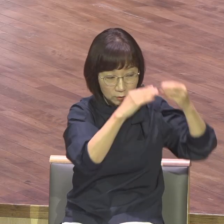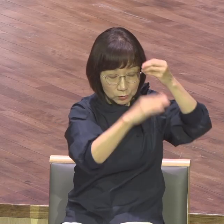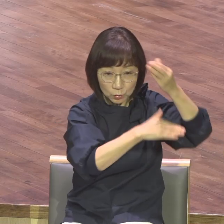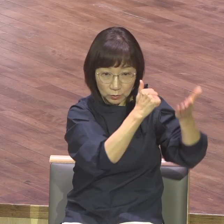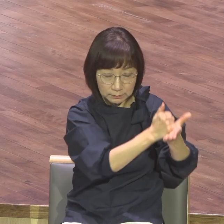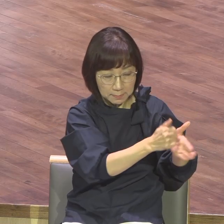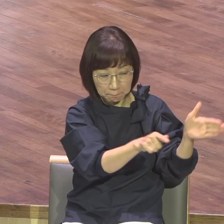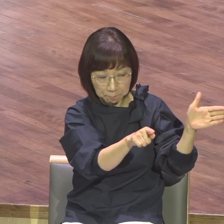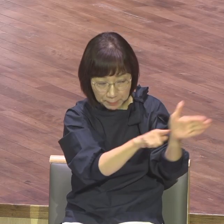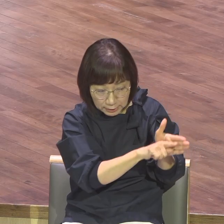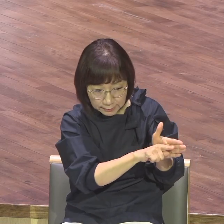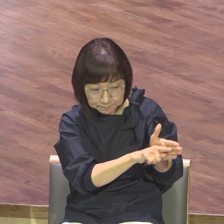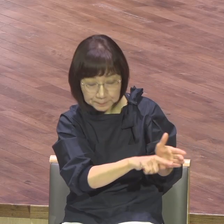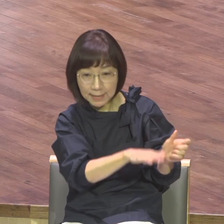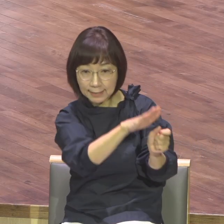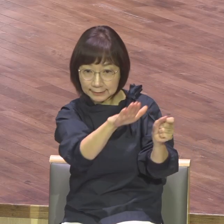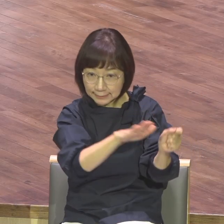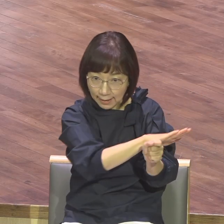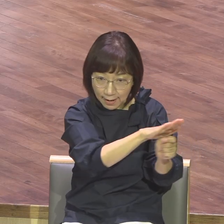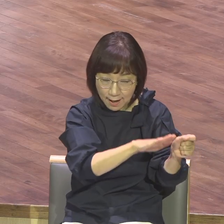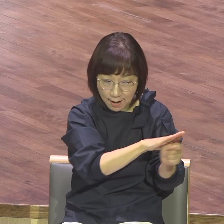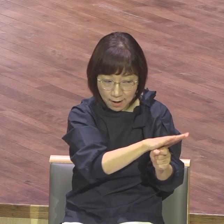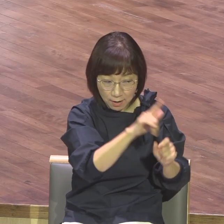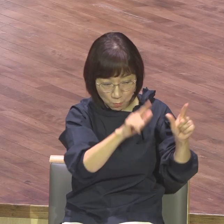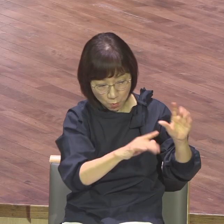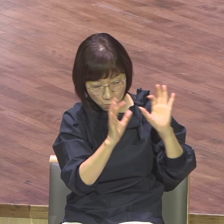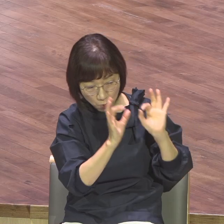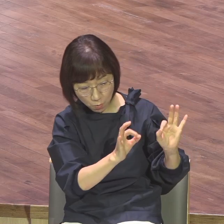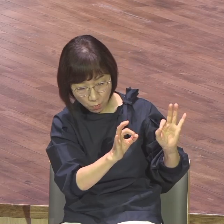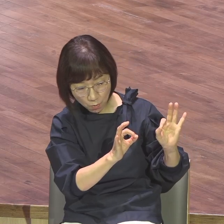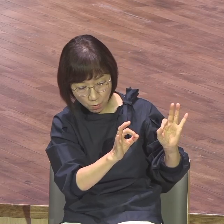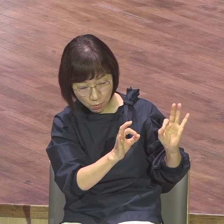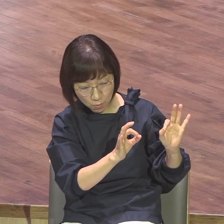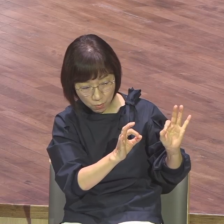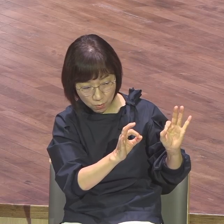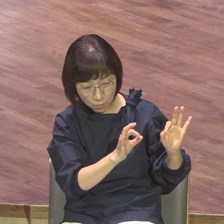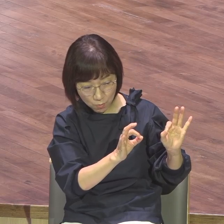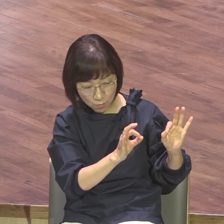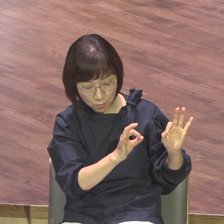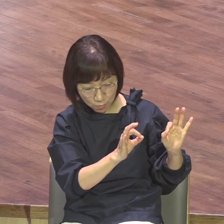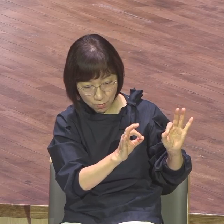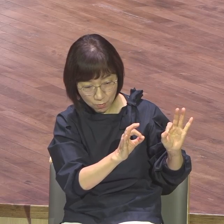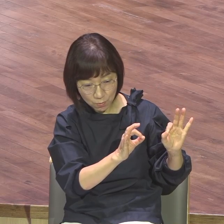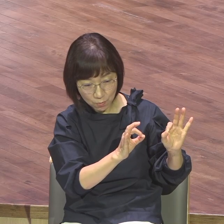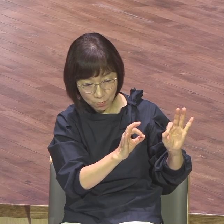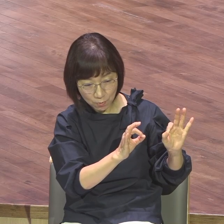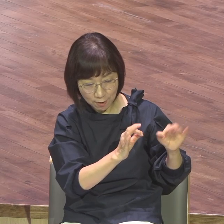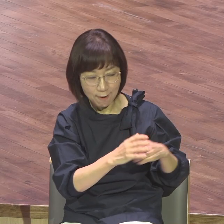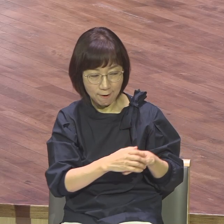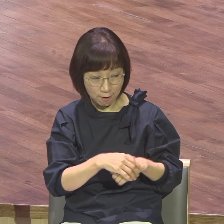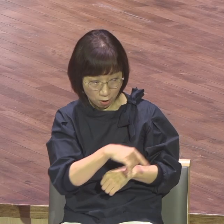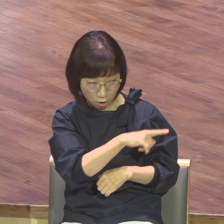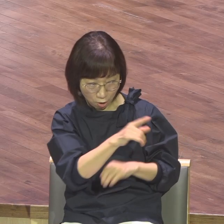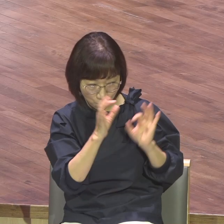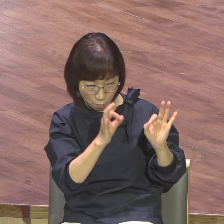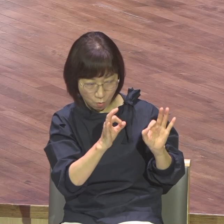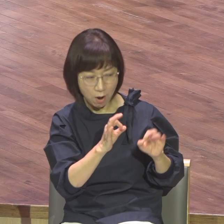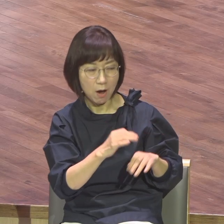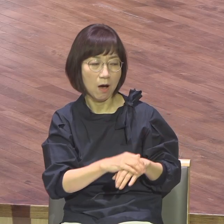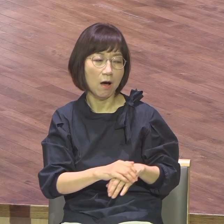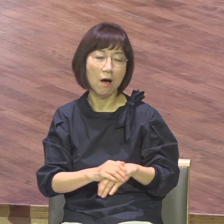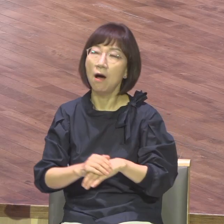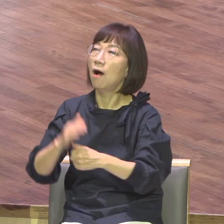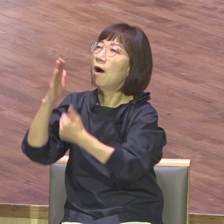믿음과 사랑의 모습을 볼 때 내가 너희를 볼 때